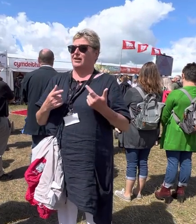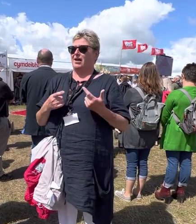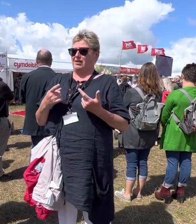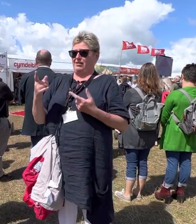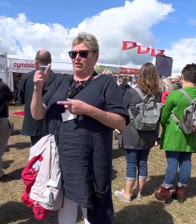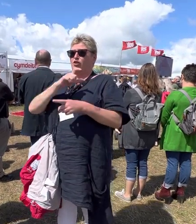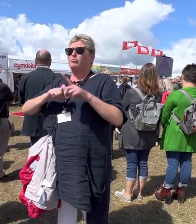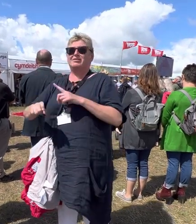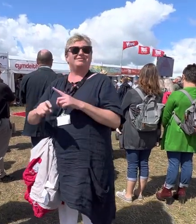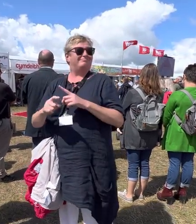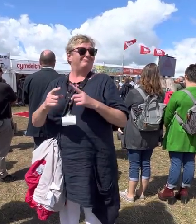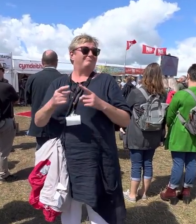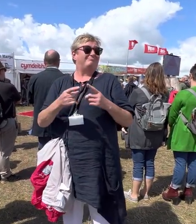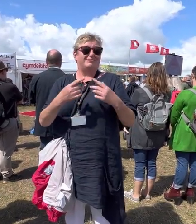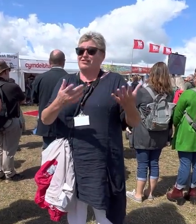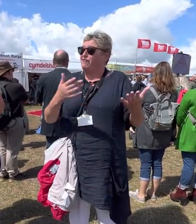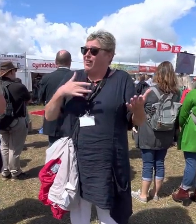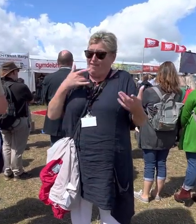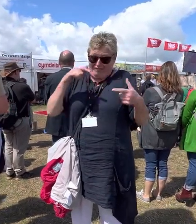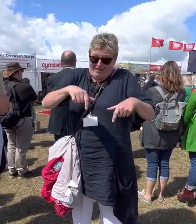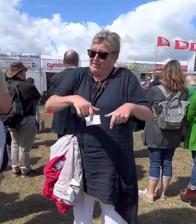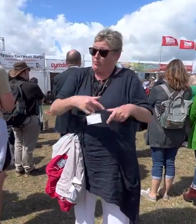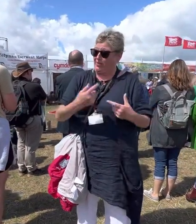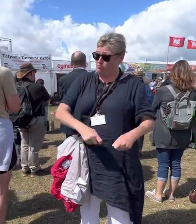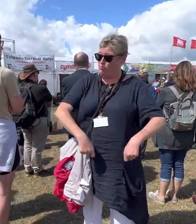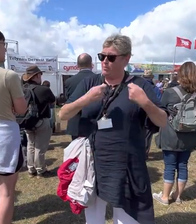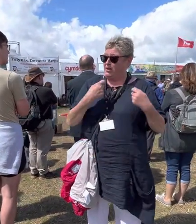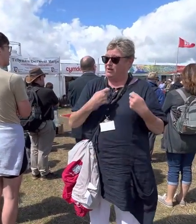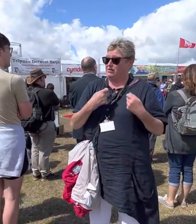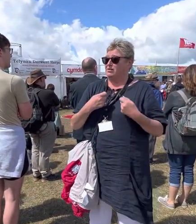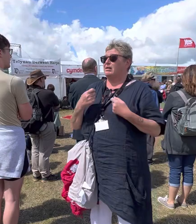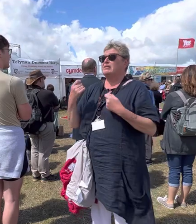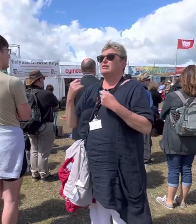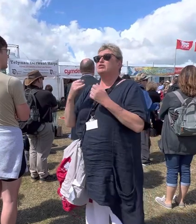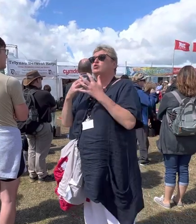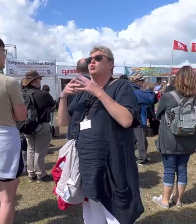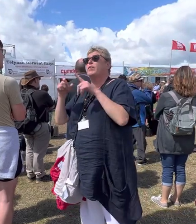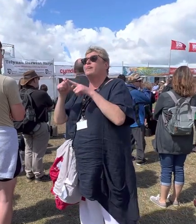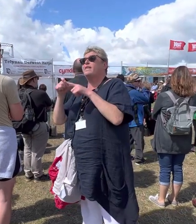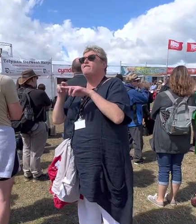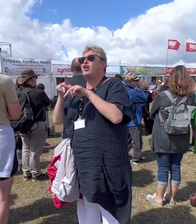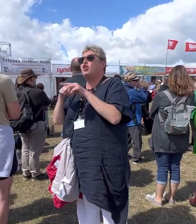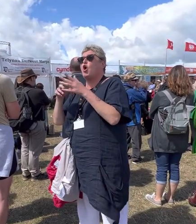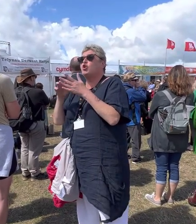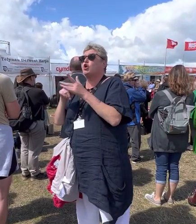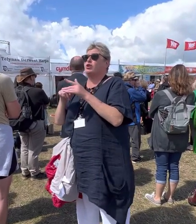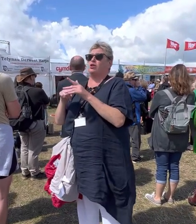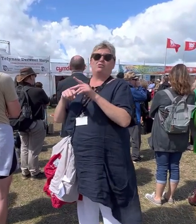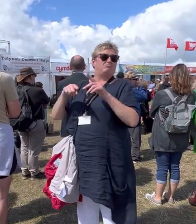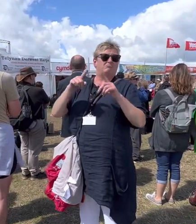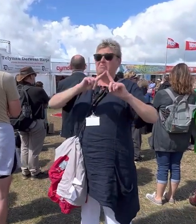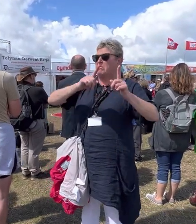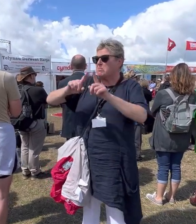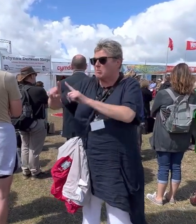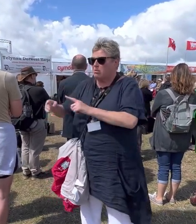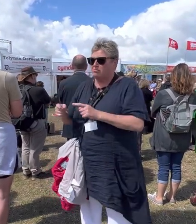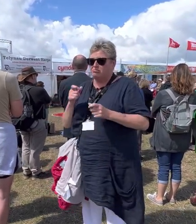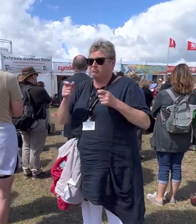hi'n heiddi cael byw. Llefydd fel Swydd Ffynon, Lledrod, Bronant, Ystrad Meirig, Llan